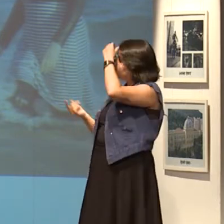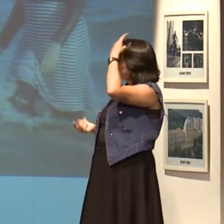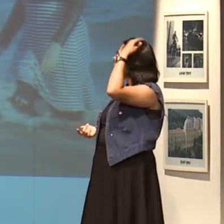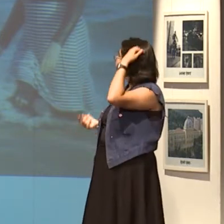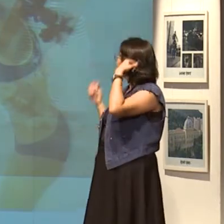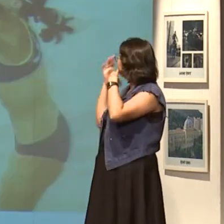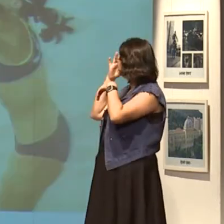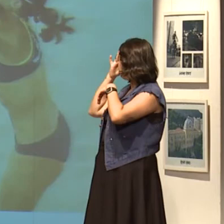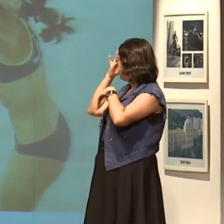Feminismo é liberdade.